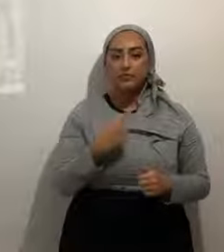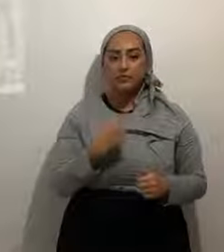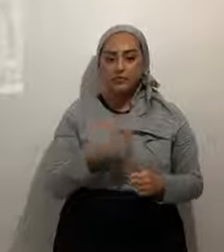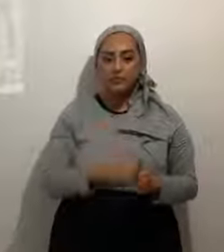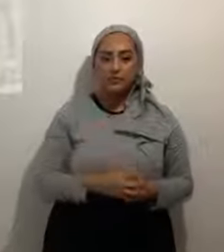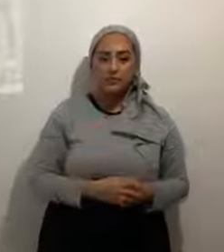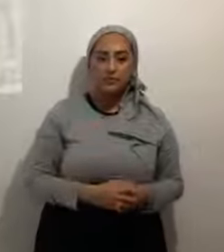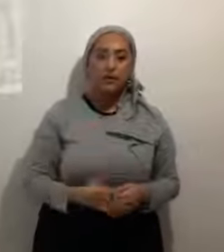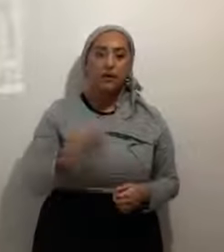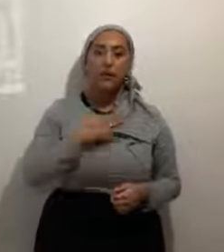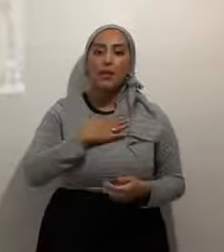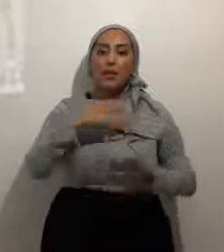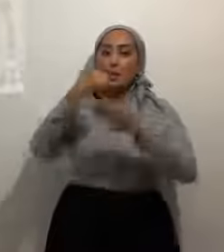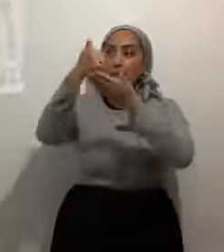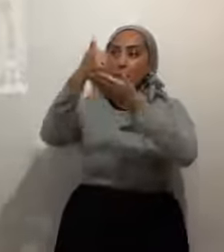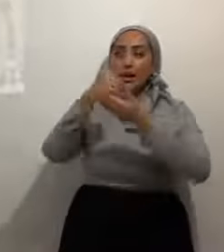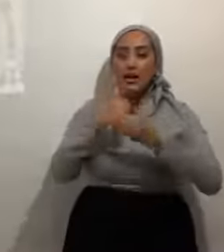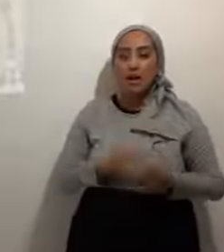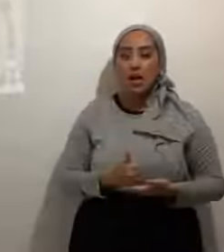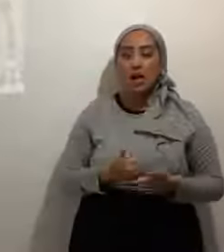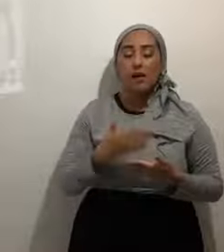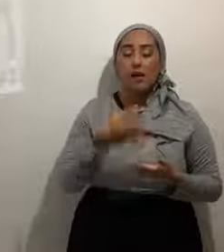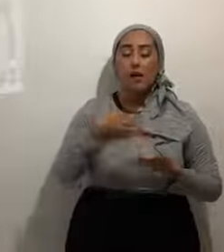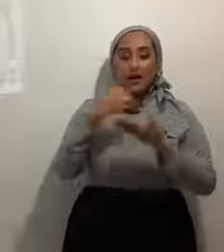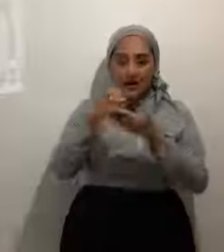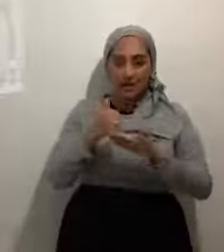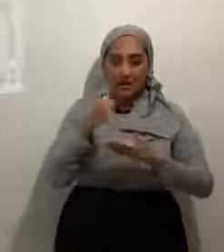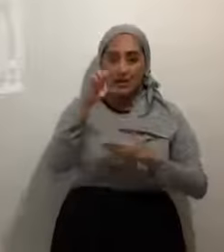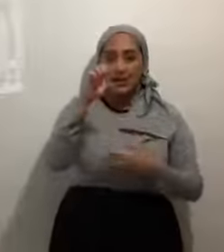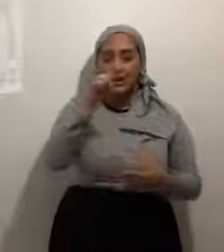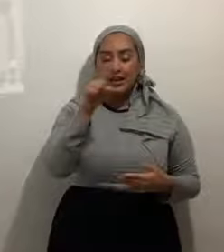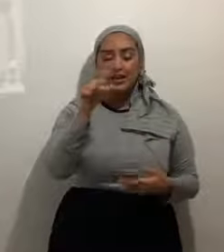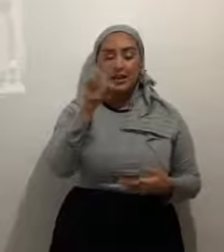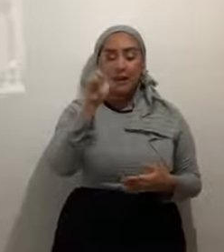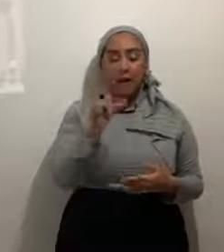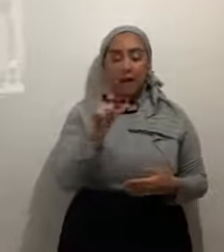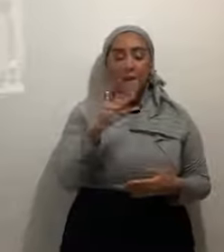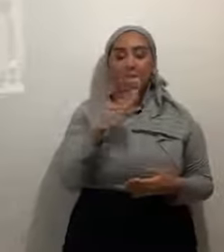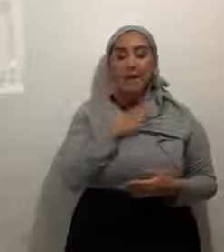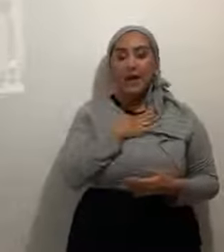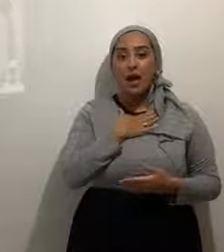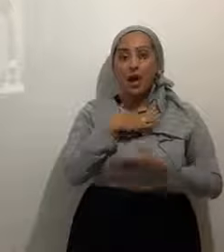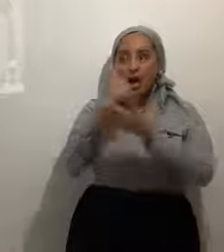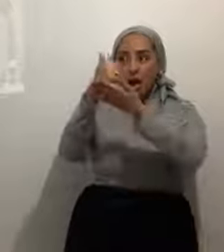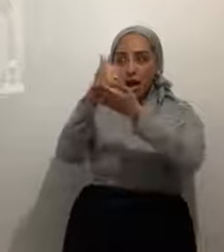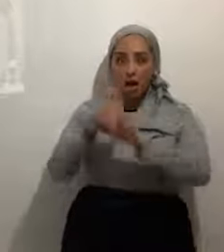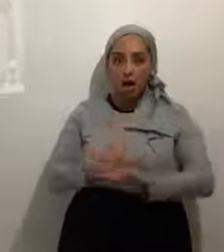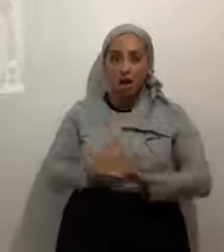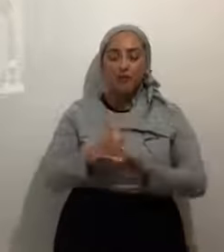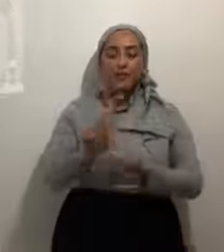Mi ayuda estará... En este caso, como es mi ayuda, se dice Esdri.